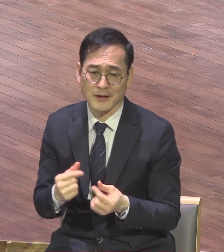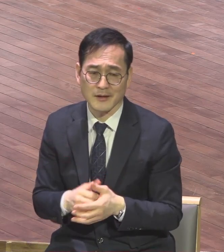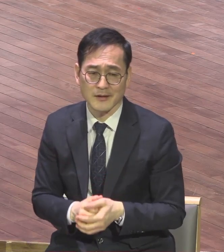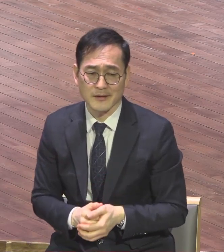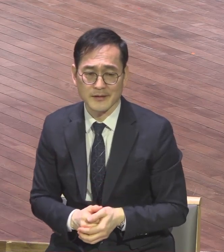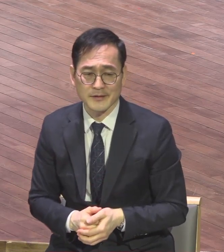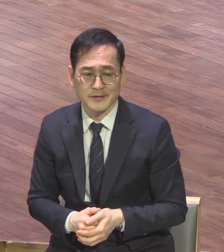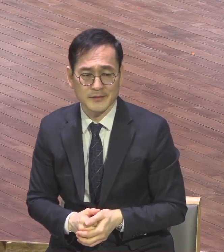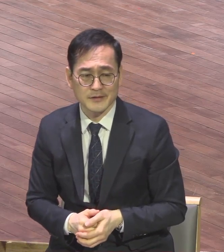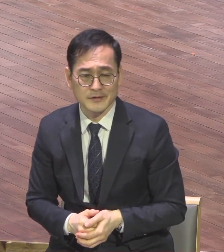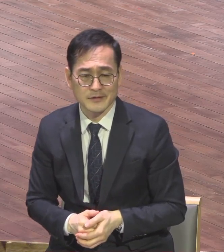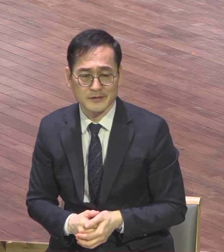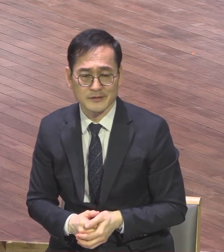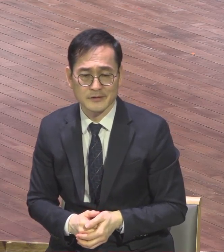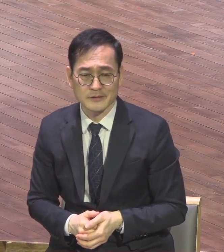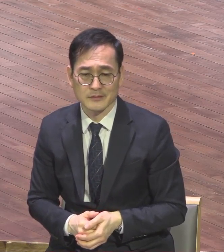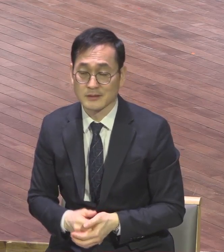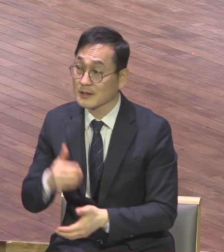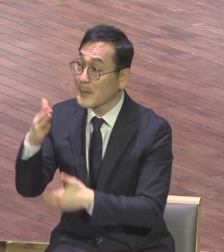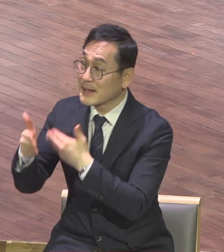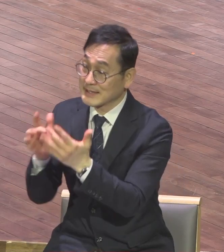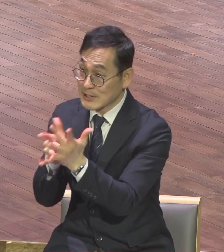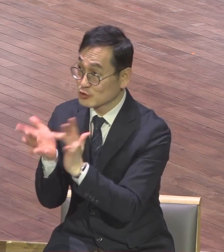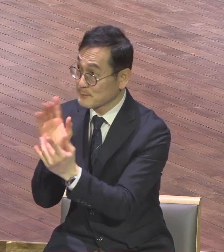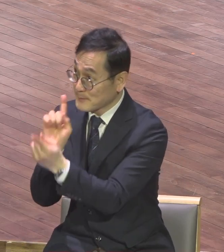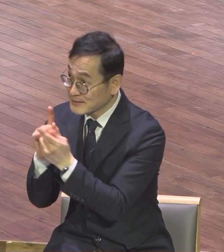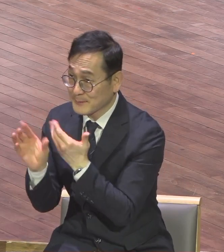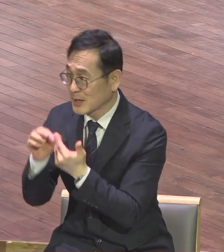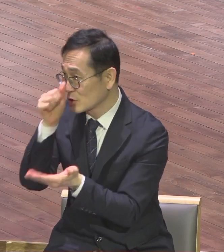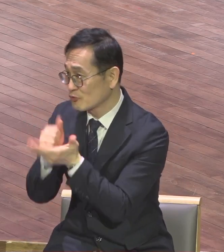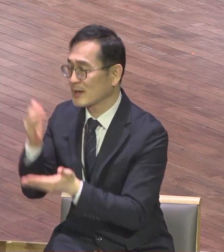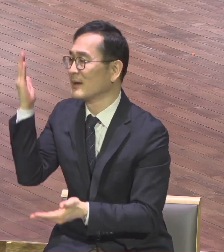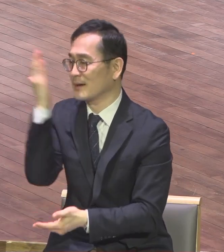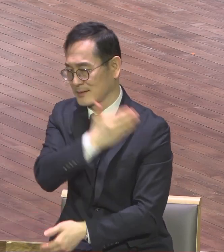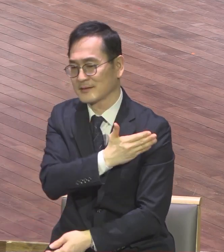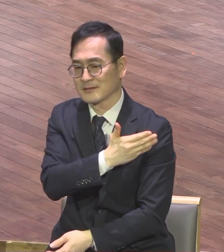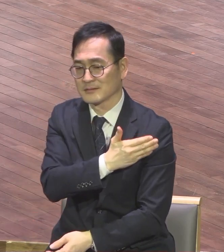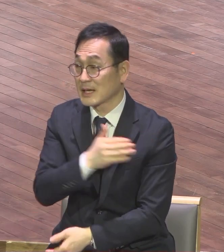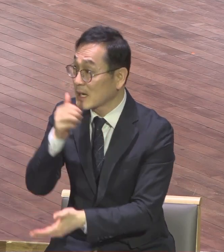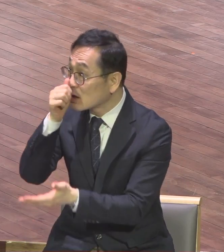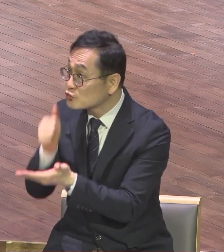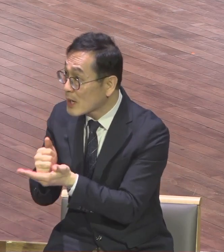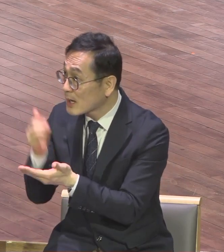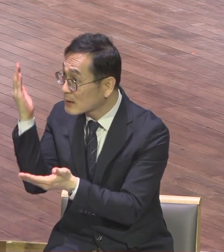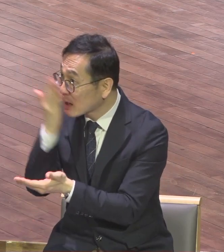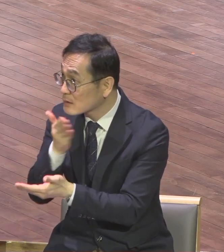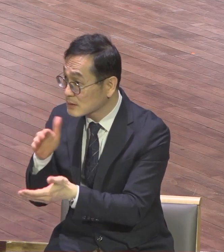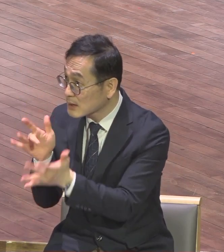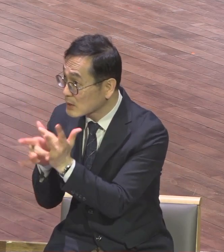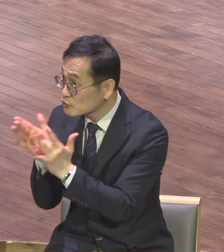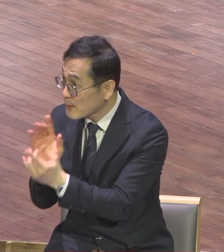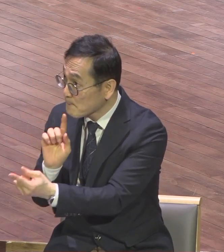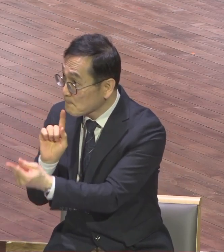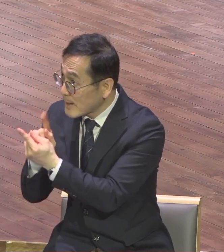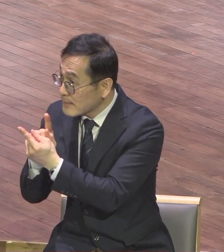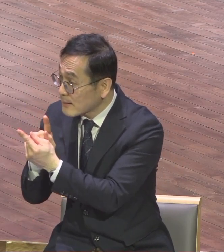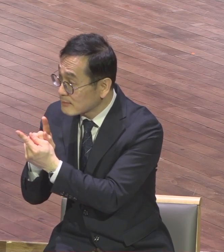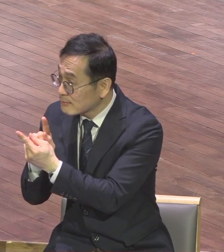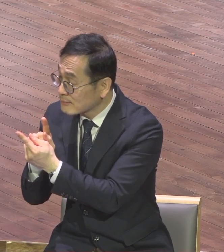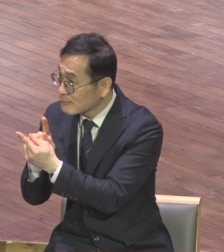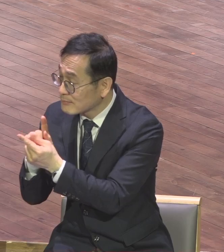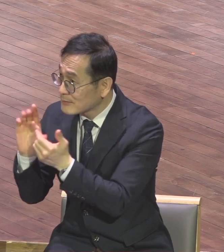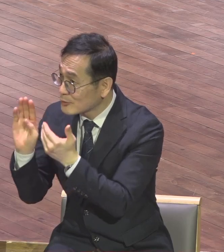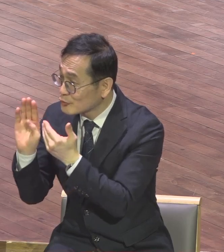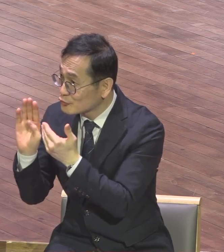그러면 실수하고 죄 지어도 되냐? 그럼 실수를 안 합니까 우리가? 죄를 안 짓습니까? 방종하라는 말이냐? 저는 방종에 대한